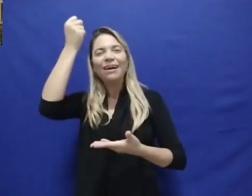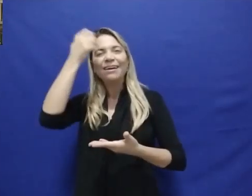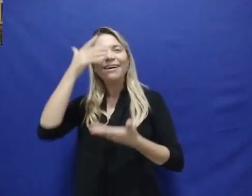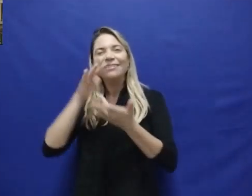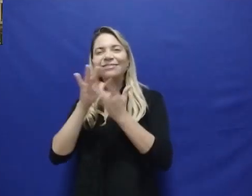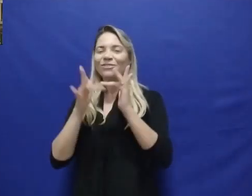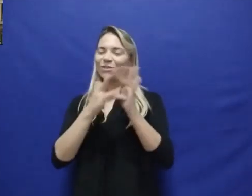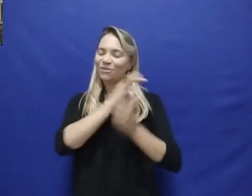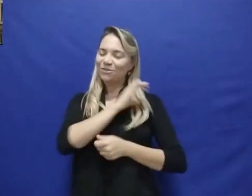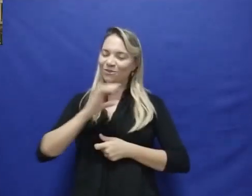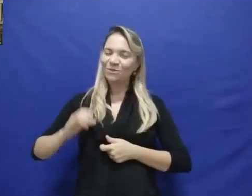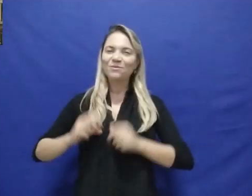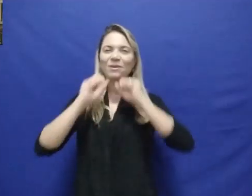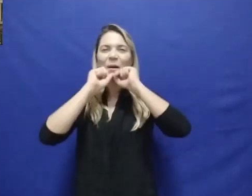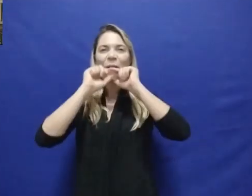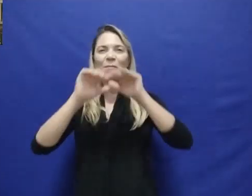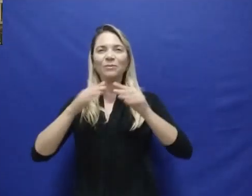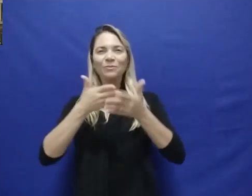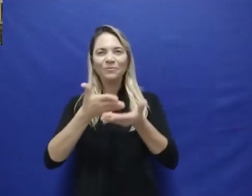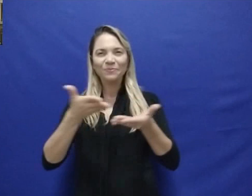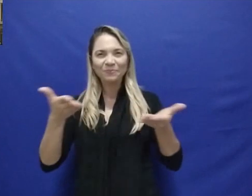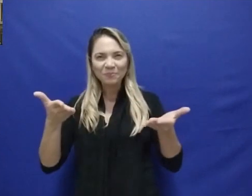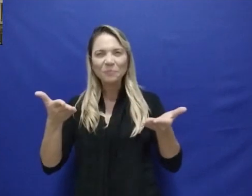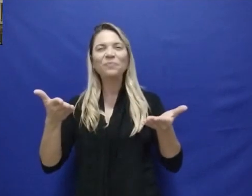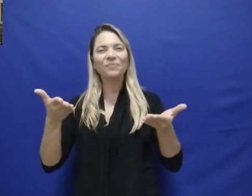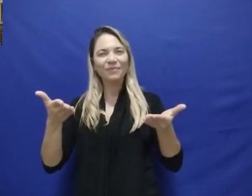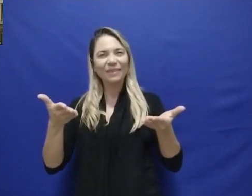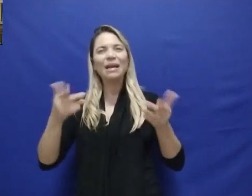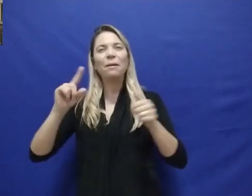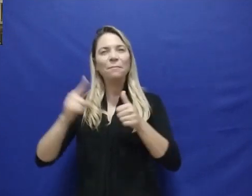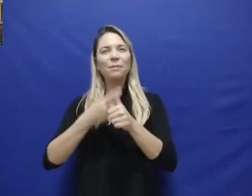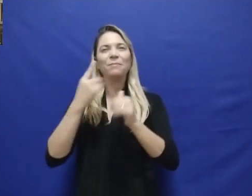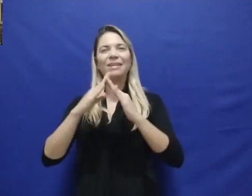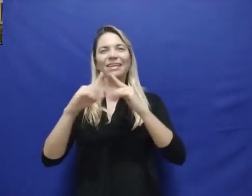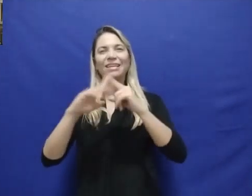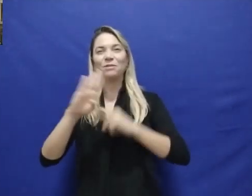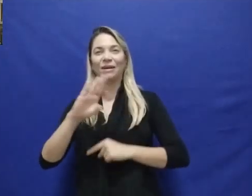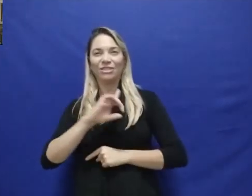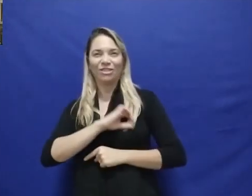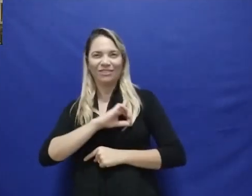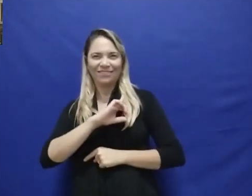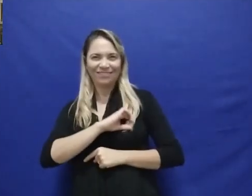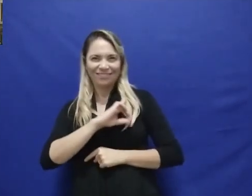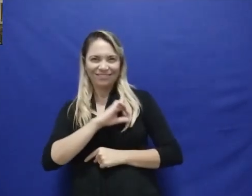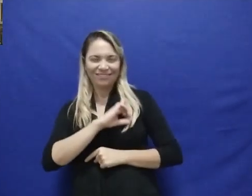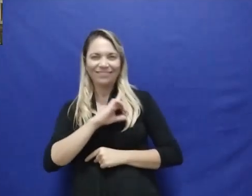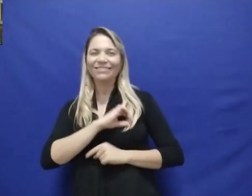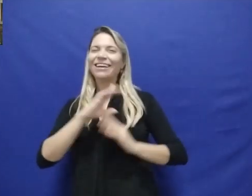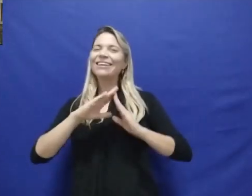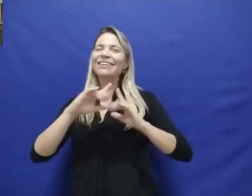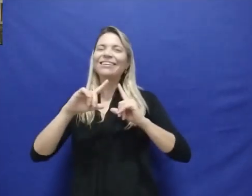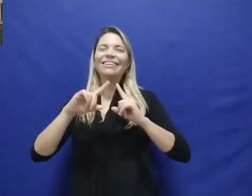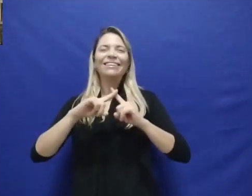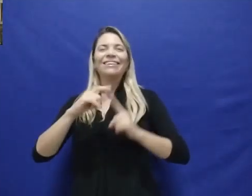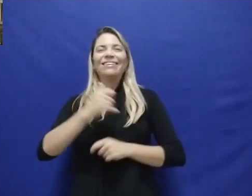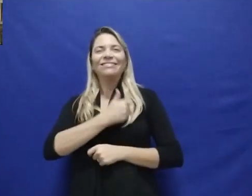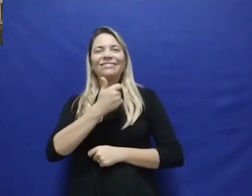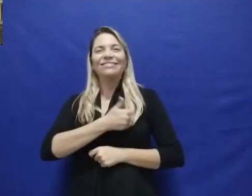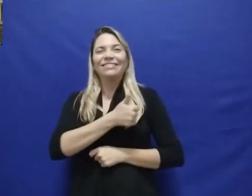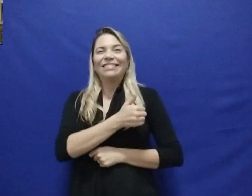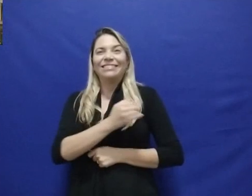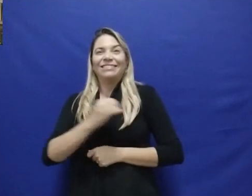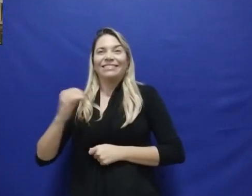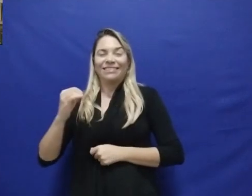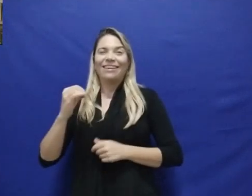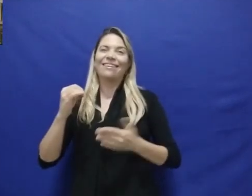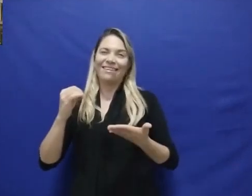todos vocês. A primeira Igreja Batista em Divinópolis, igreja centenária a serviço do Deus